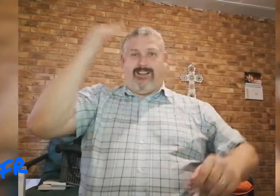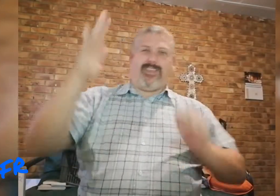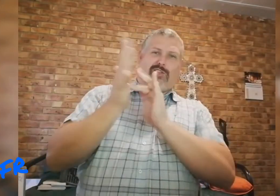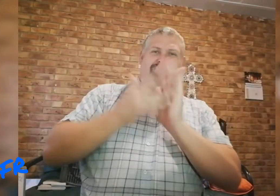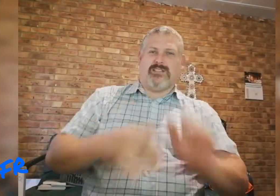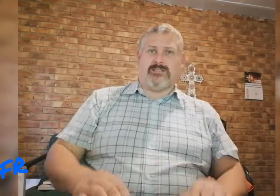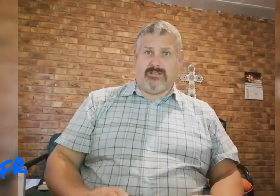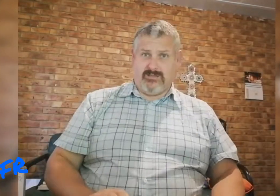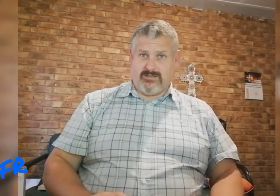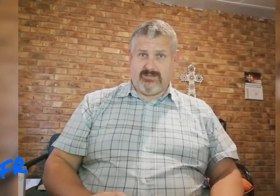Dankie Jesus.